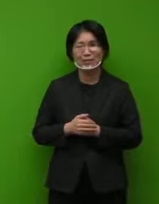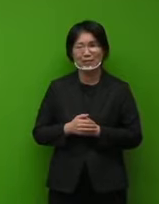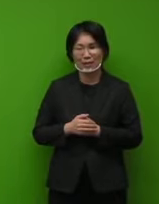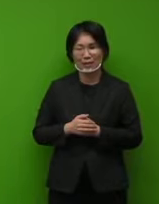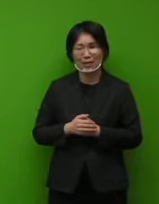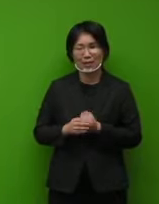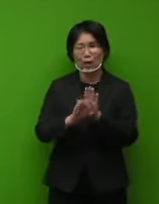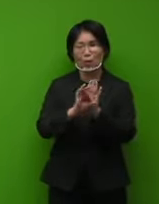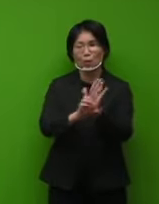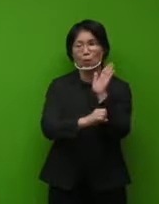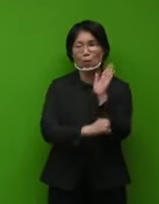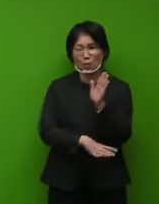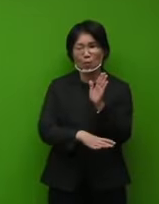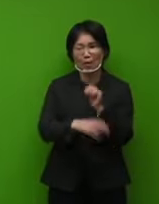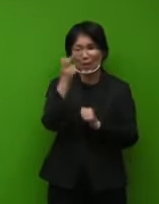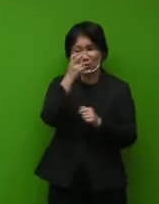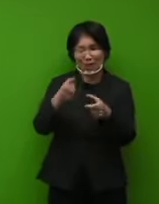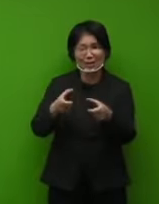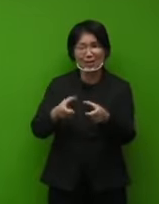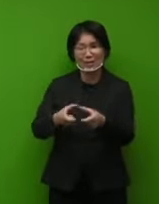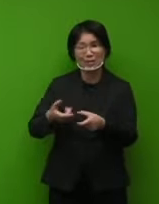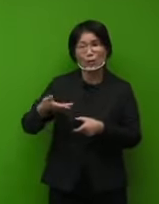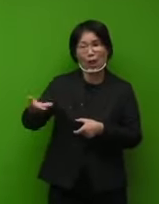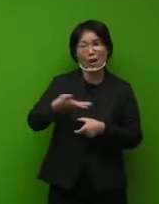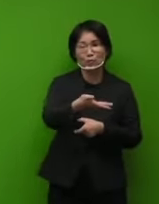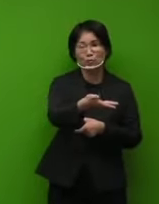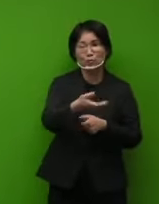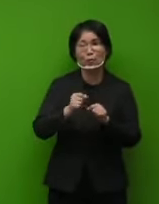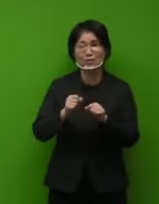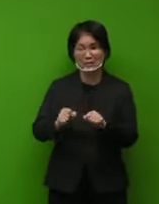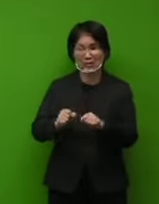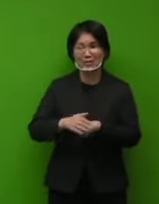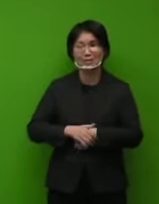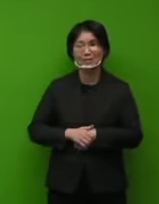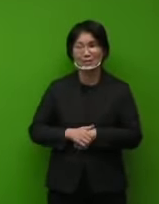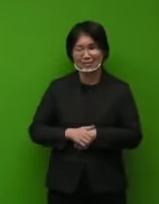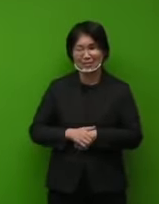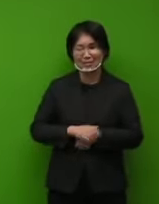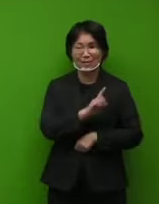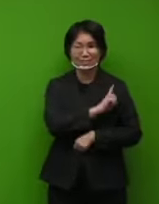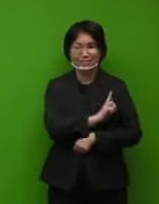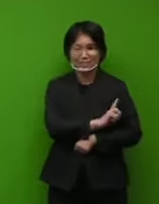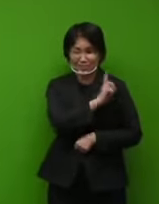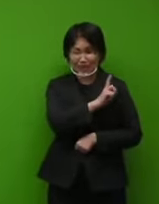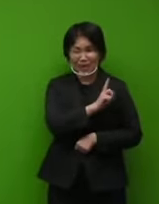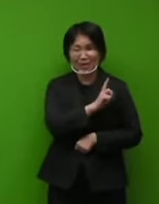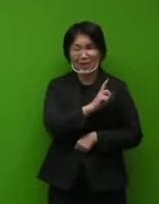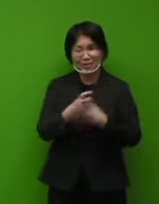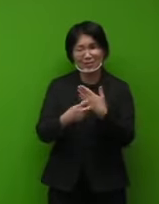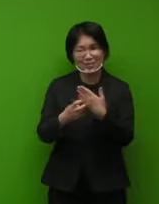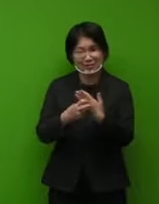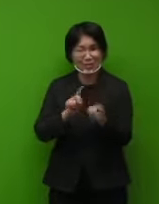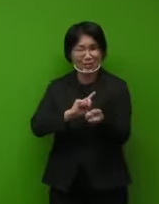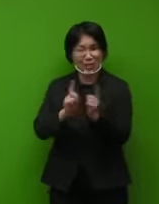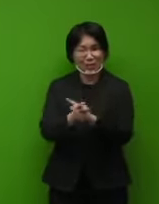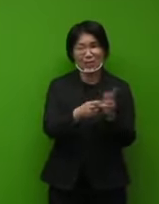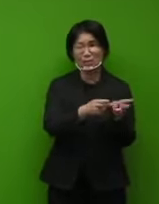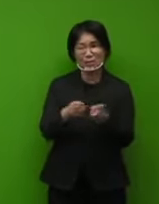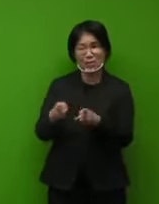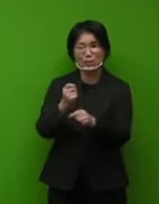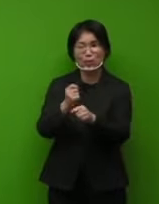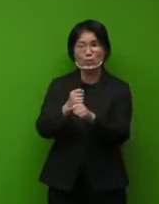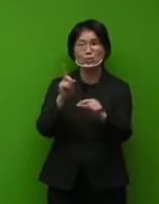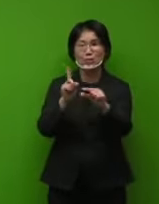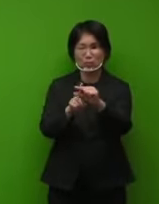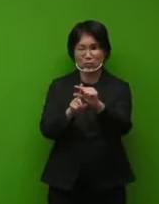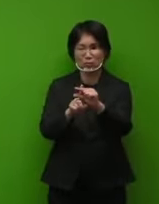定性検査キットを配布をするということで、発熱外来受診の代わりとなる制度を今作っているところでございま